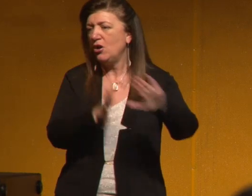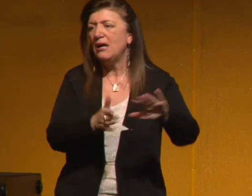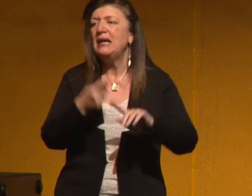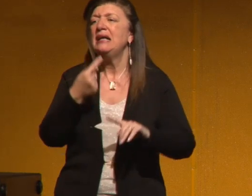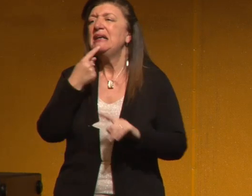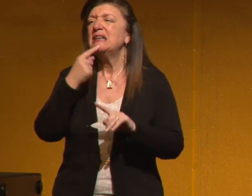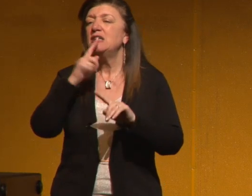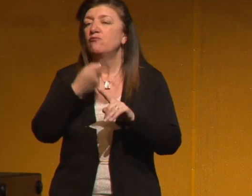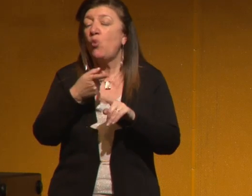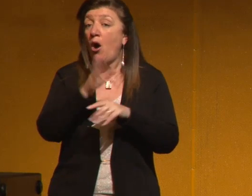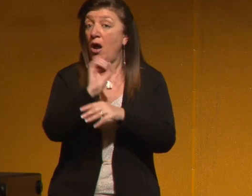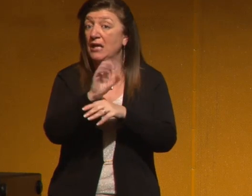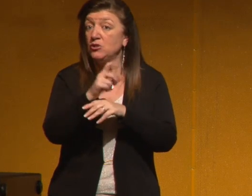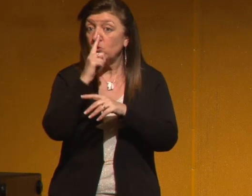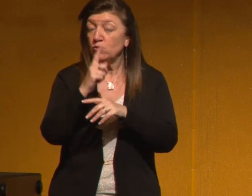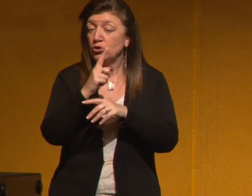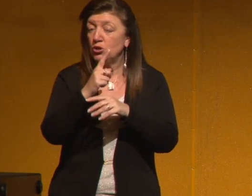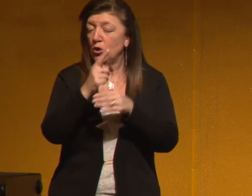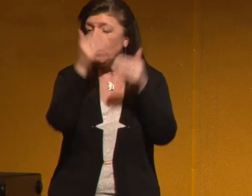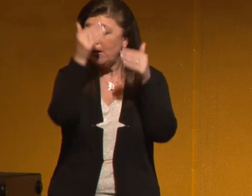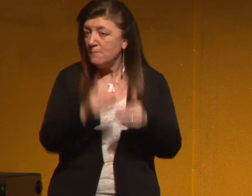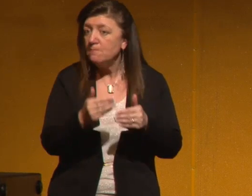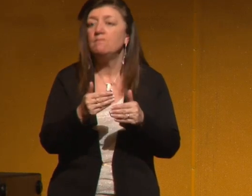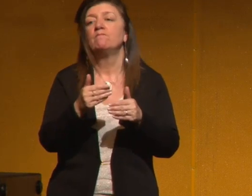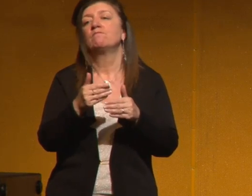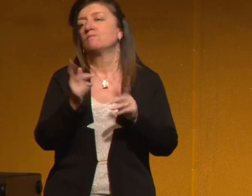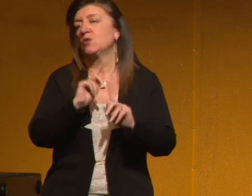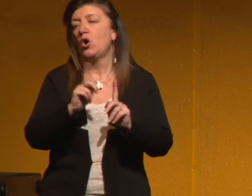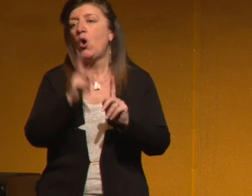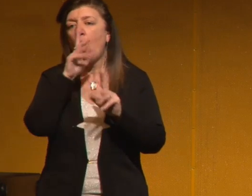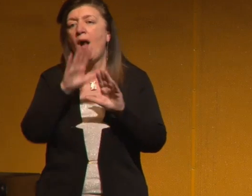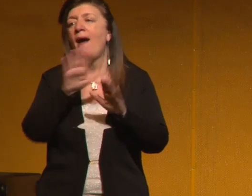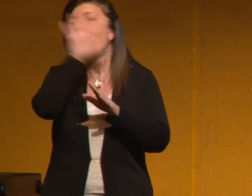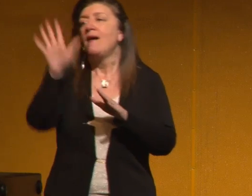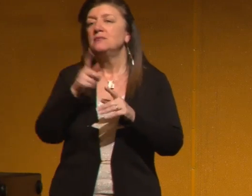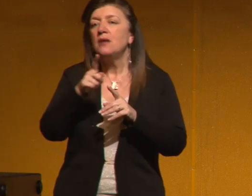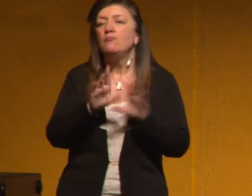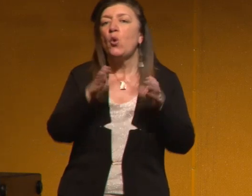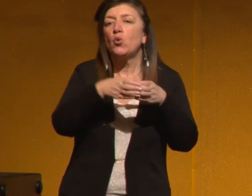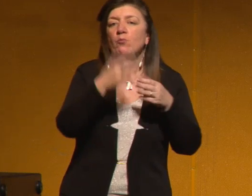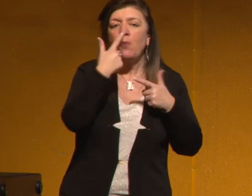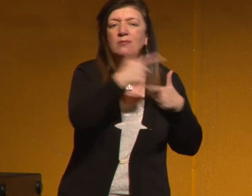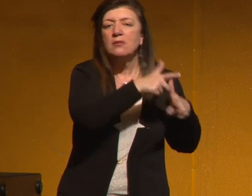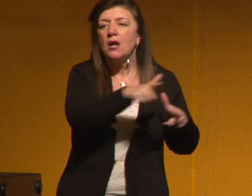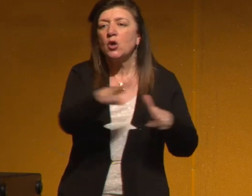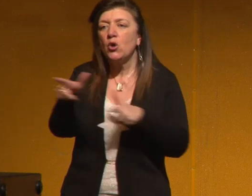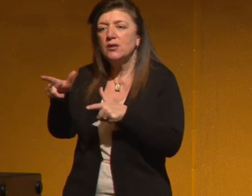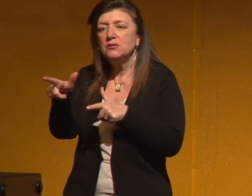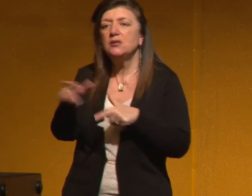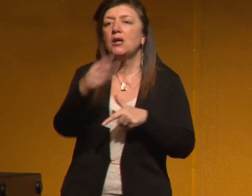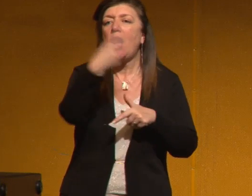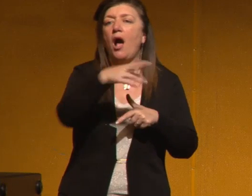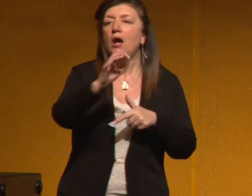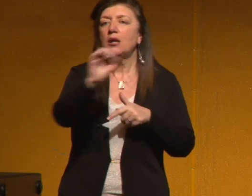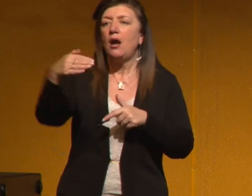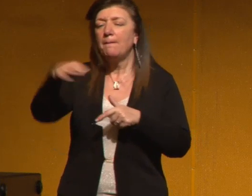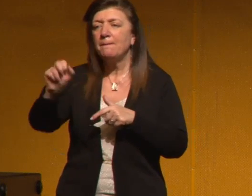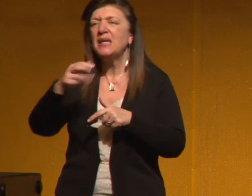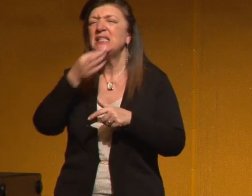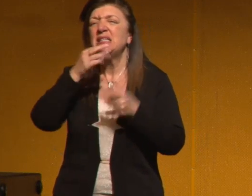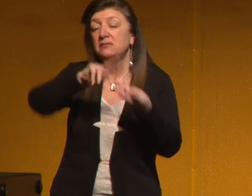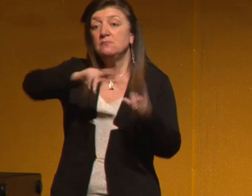cour l'istruzione un esempio per tutti il gruppo terroristico boko haram che in lingua hausa significa vietata